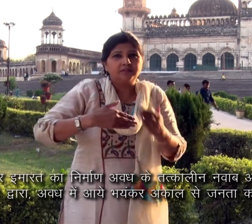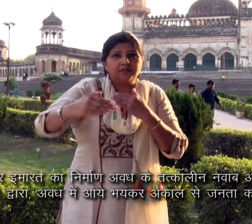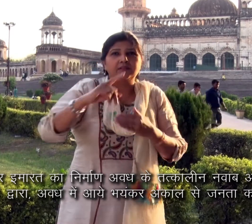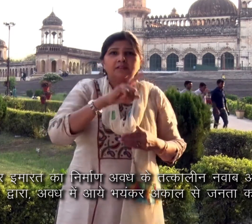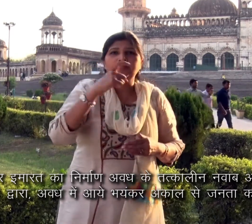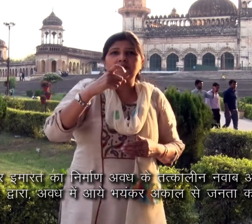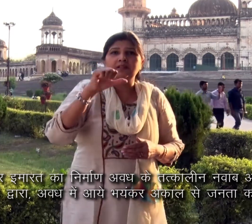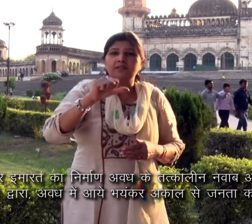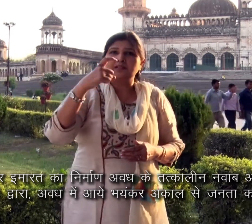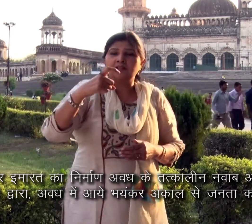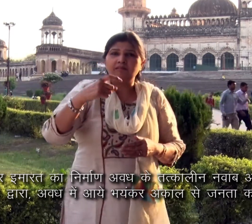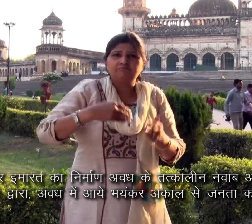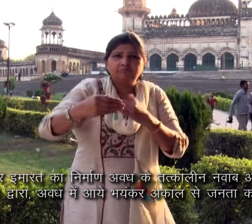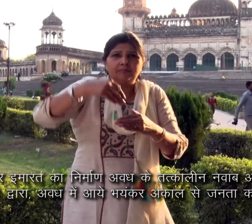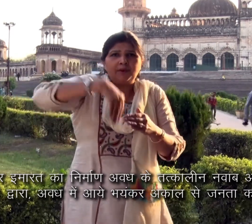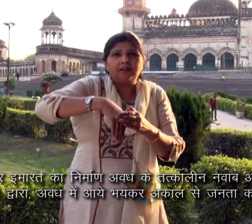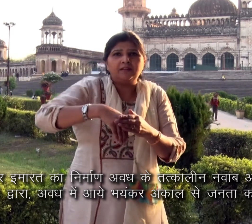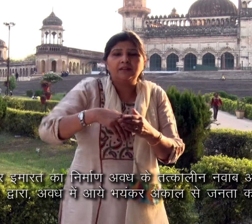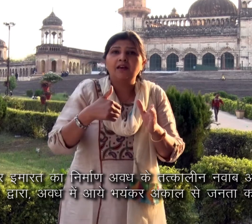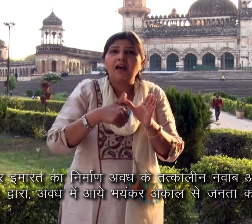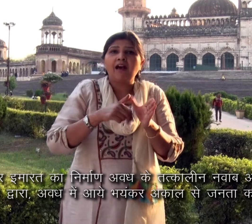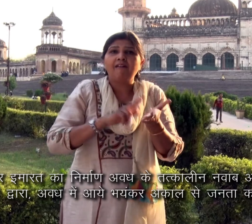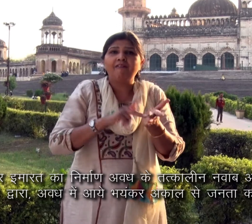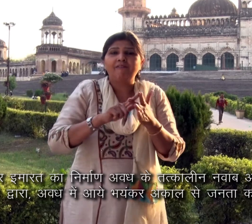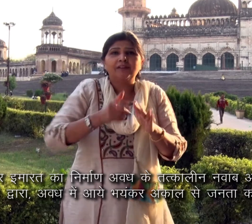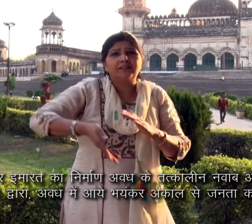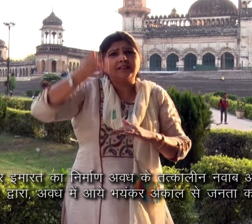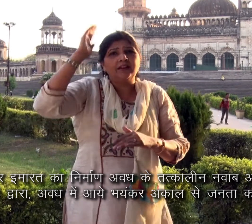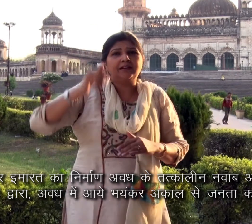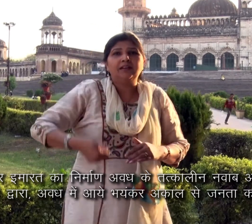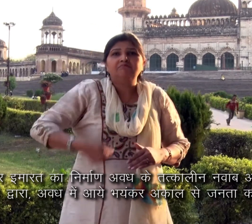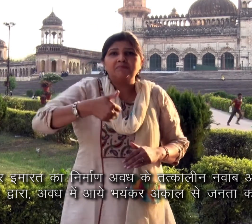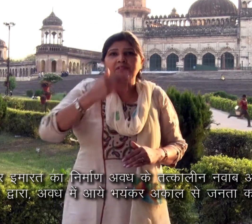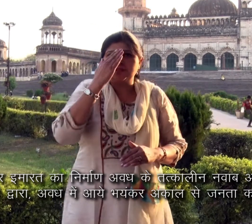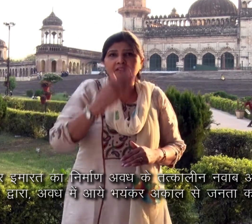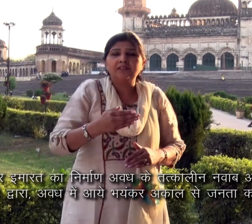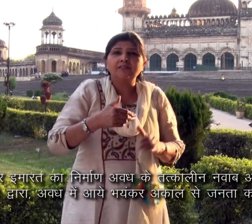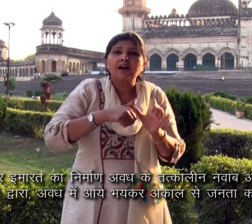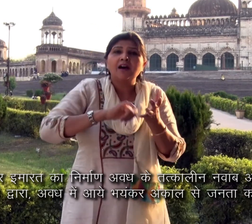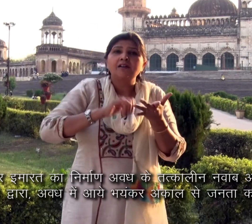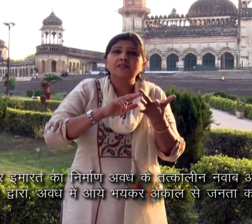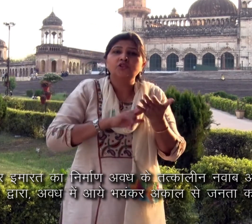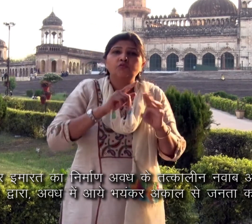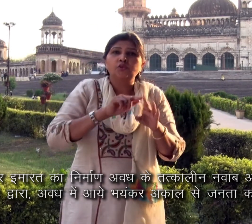1797 के मध्य अवध के तत्कालीन नवाब आसिफउद्दौला द्वारा अवध में आए भयंकर दुर्भिक्ष